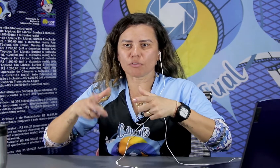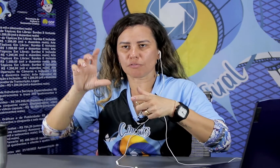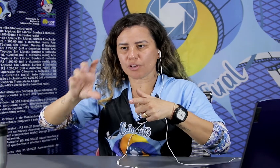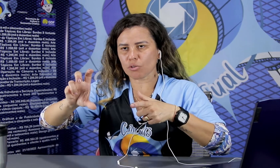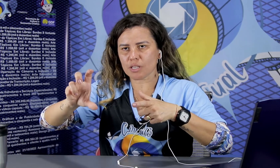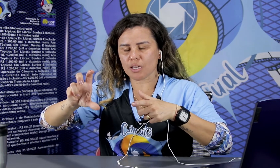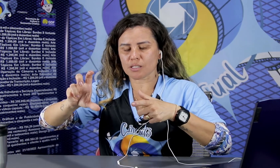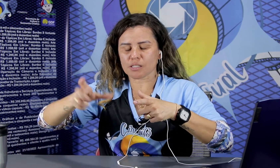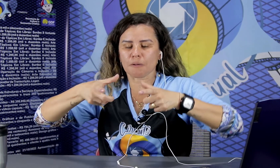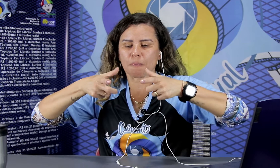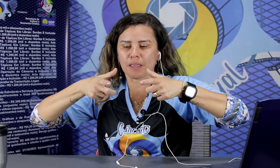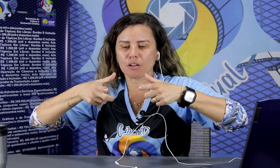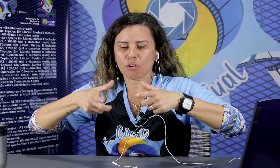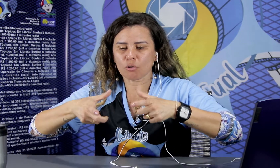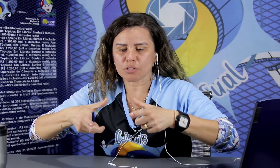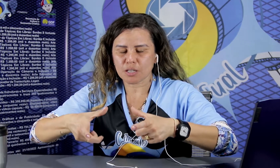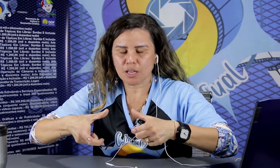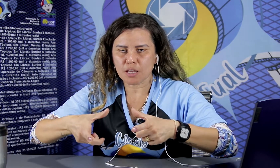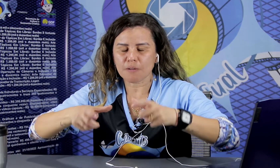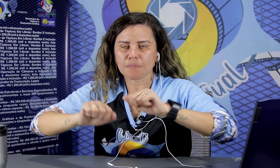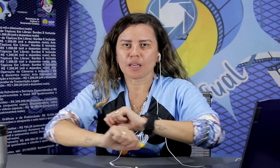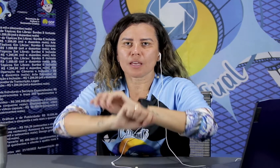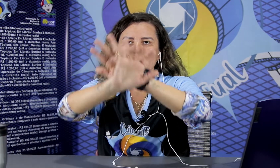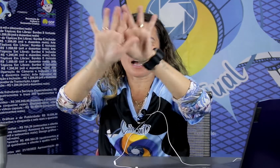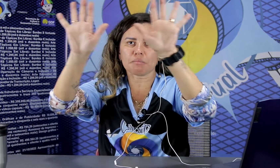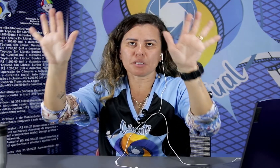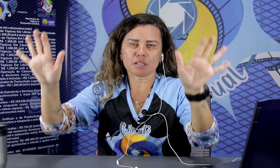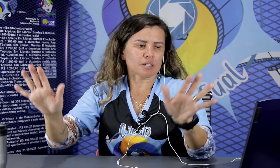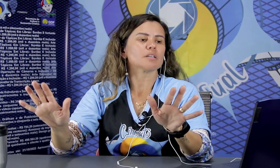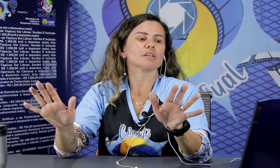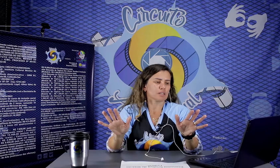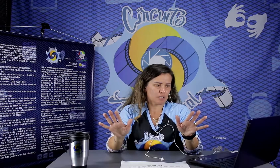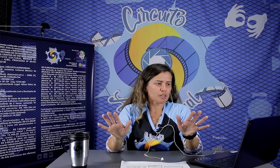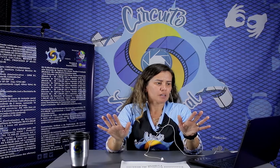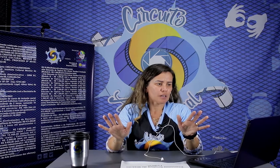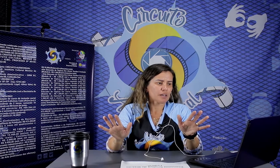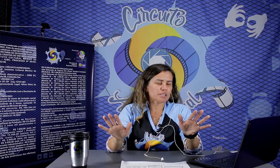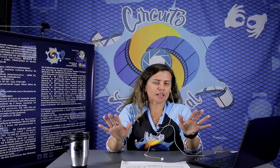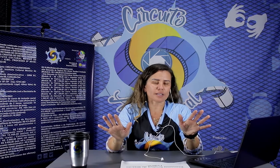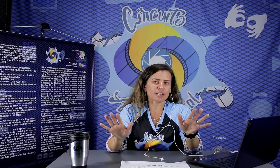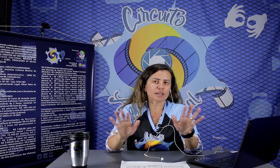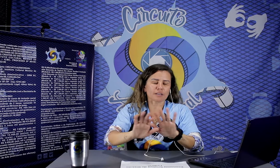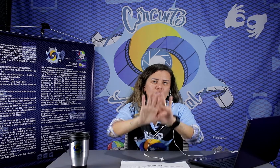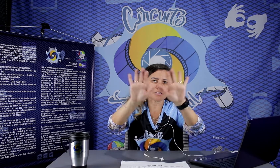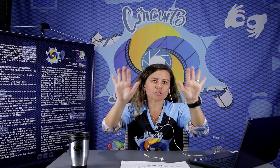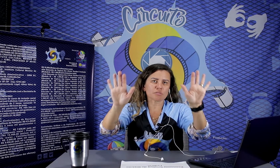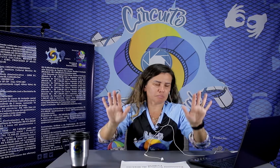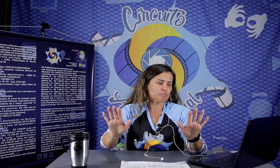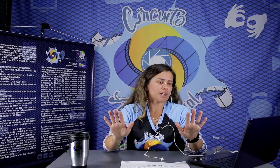vem 2 CDs. Ele coloca o CD e abre em sinais, né? Em língua, em